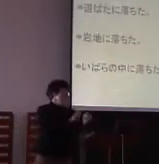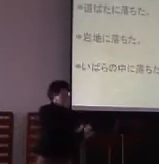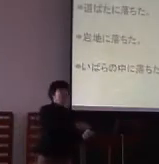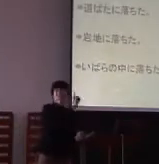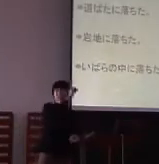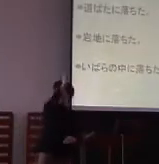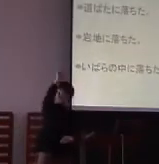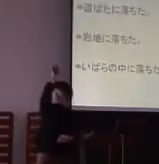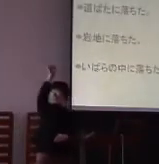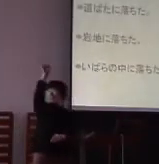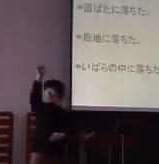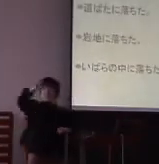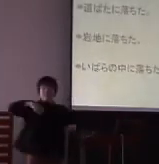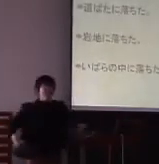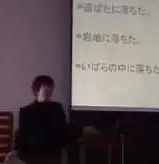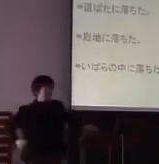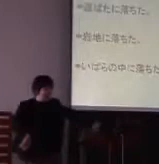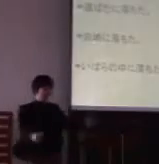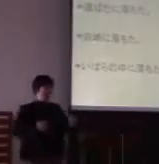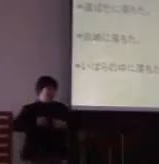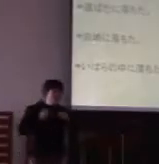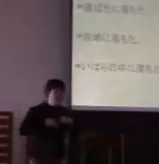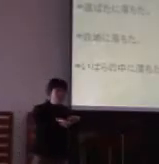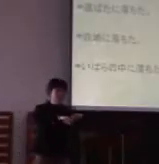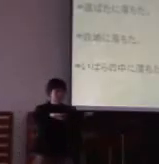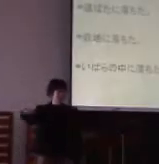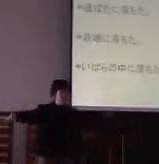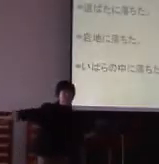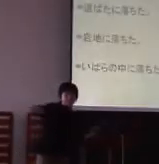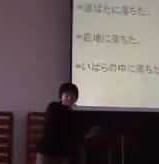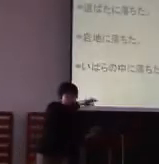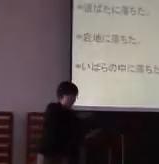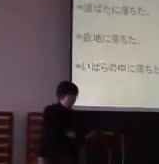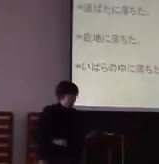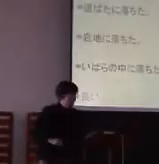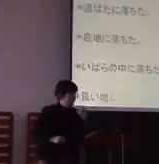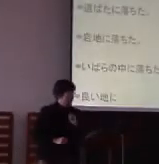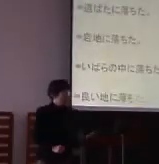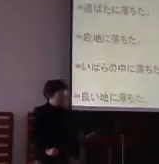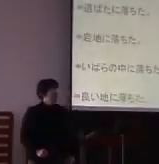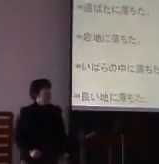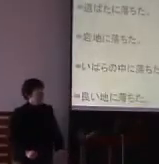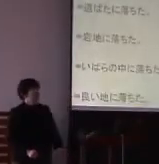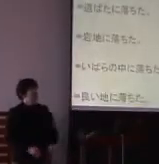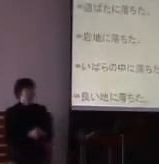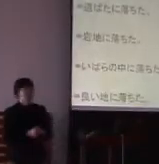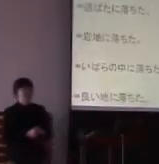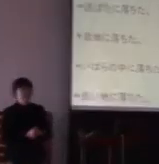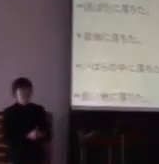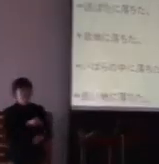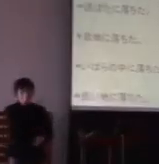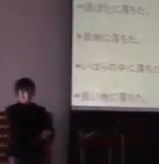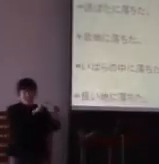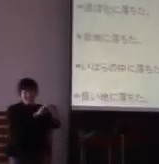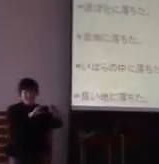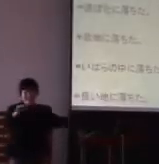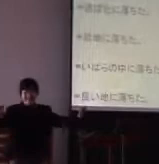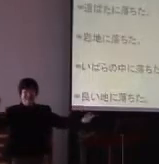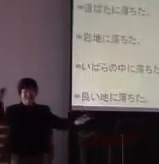属するいろいろなこの世界の意味でもありますね。良い地に四